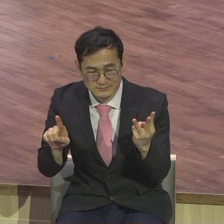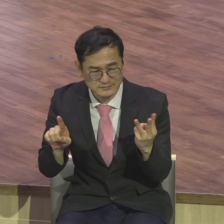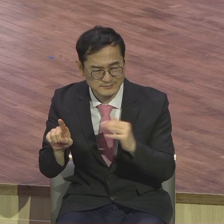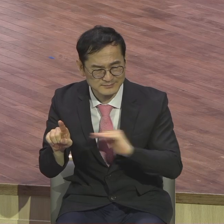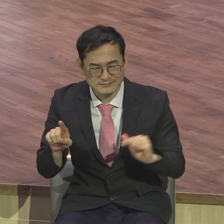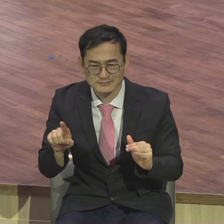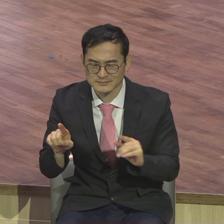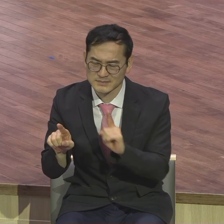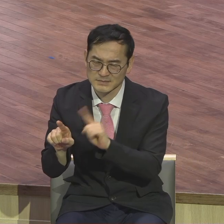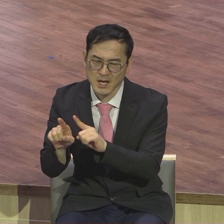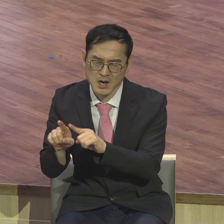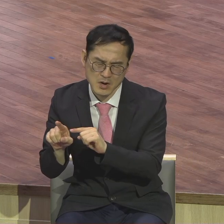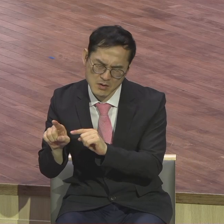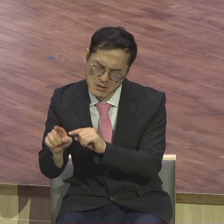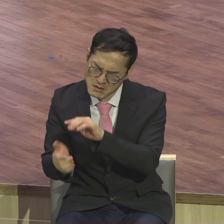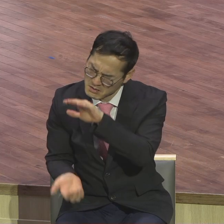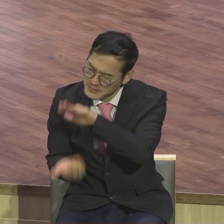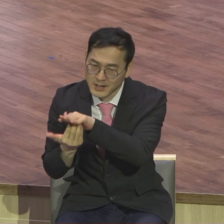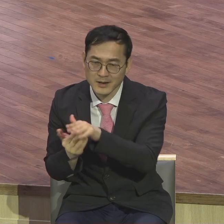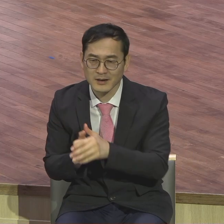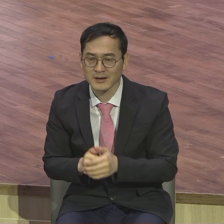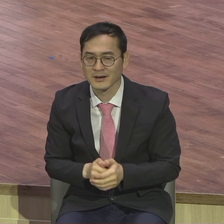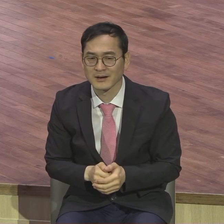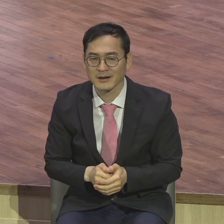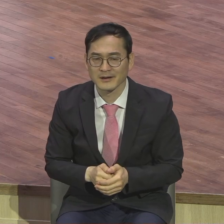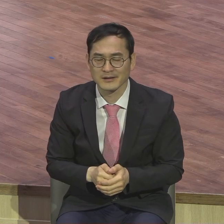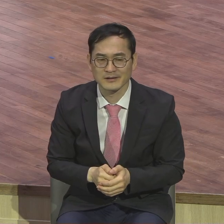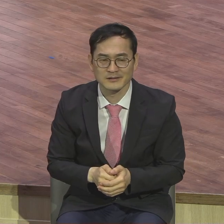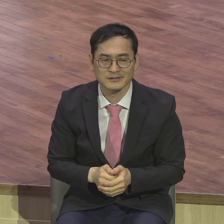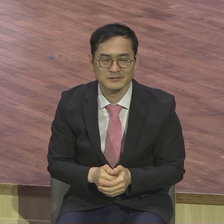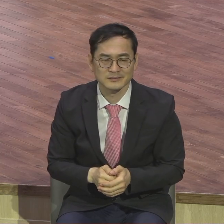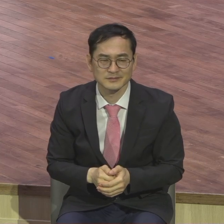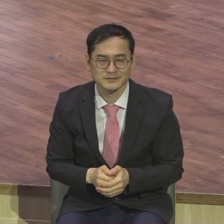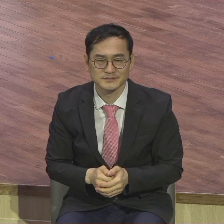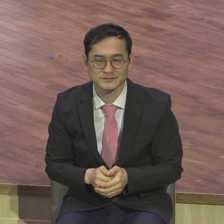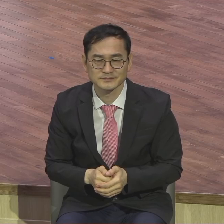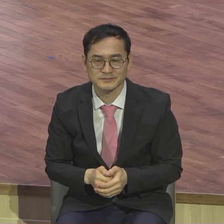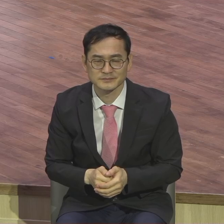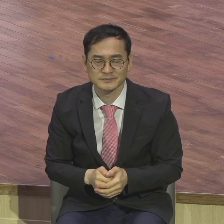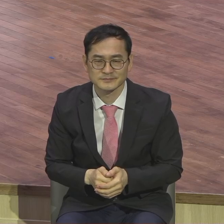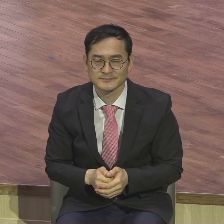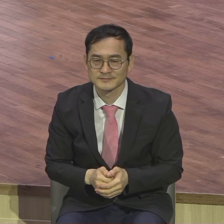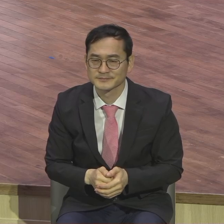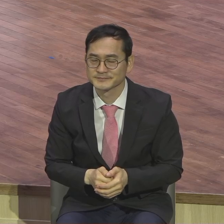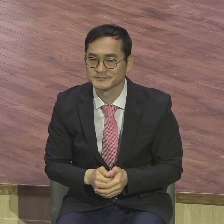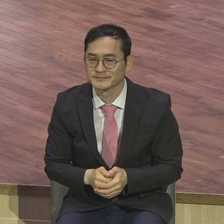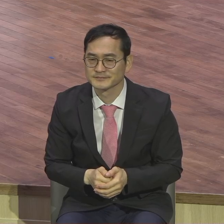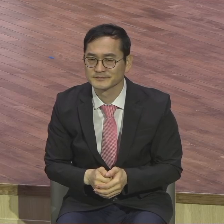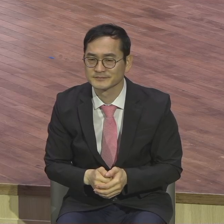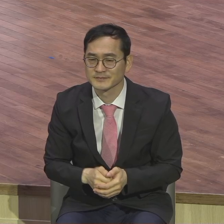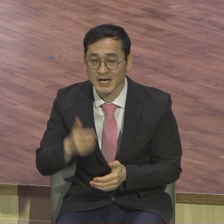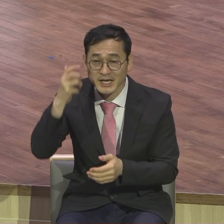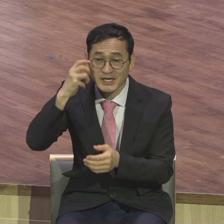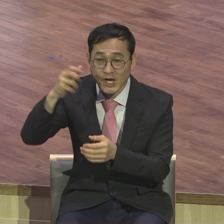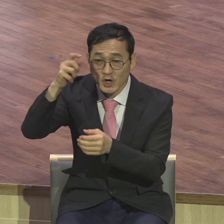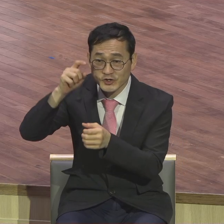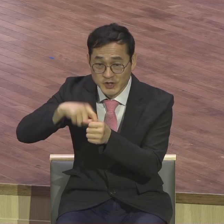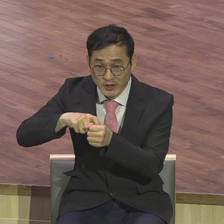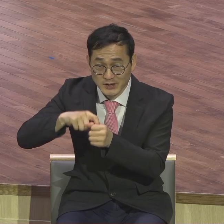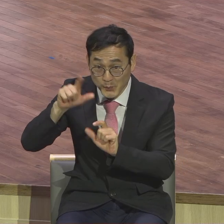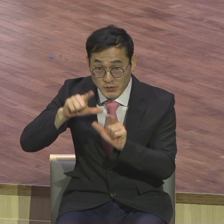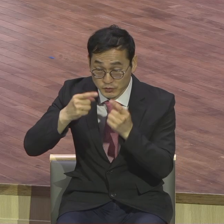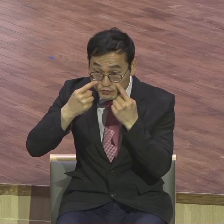달라요. 차원이 달라요. 영적으로 말하면 아가페 사랑은 보금적